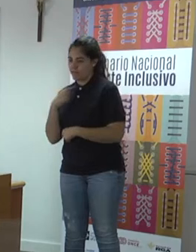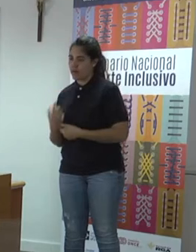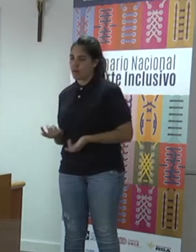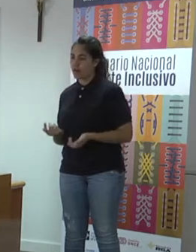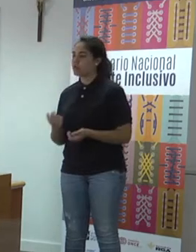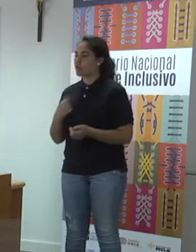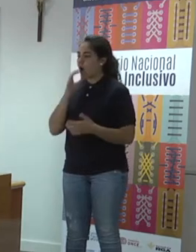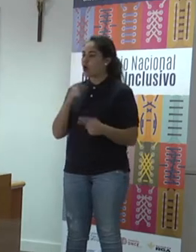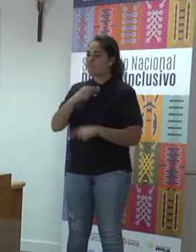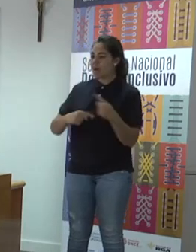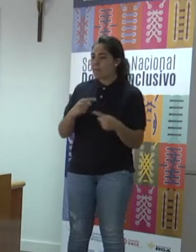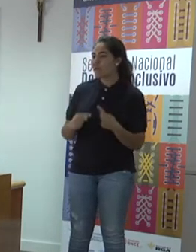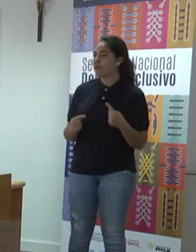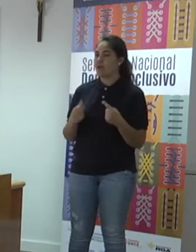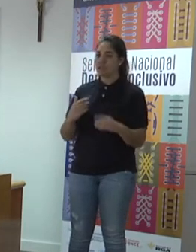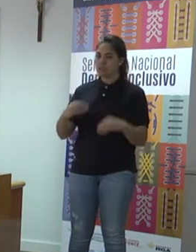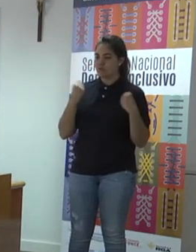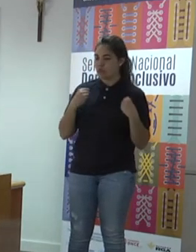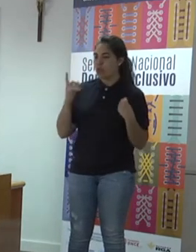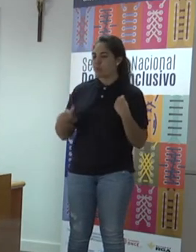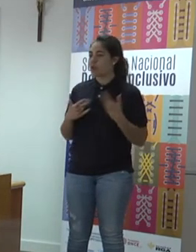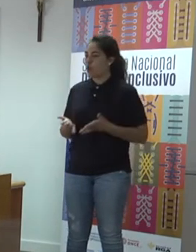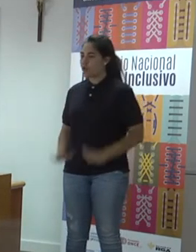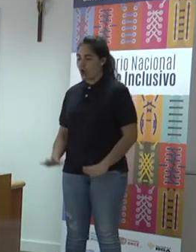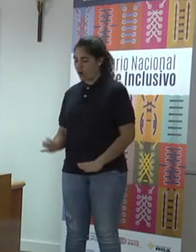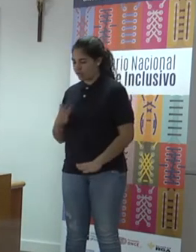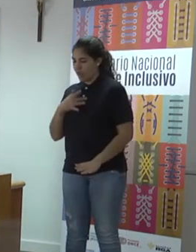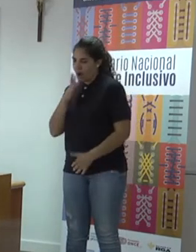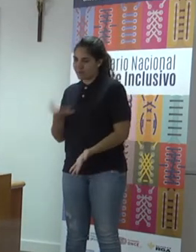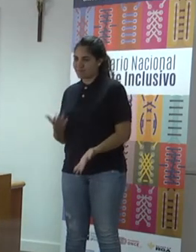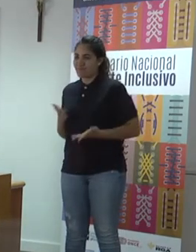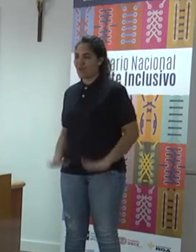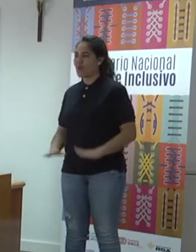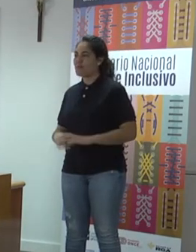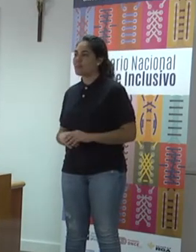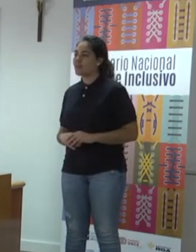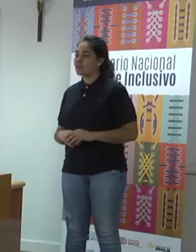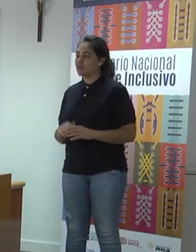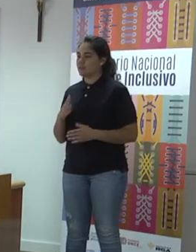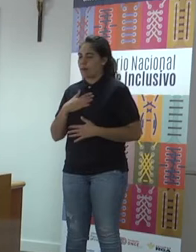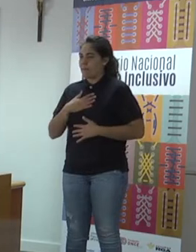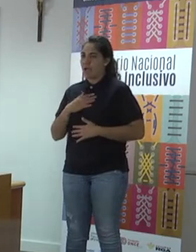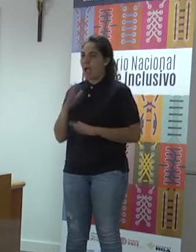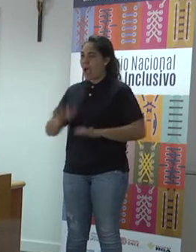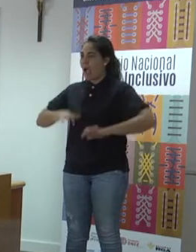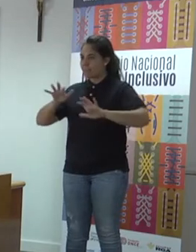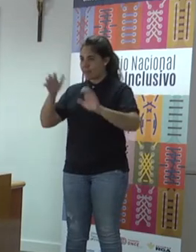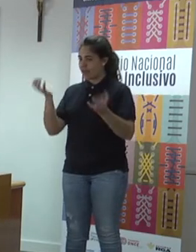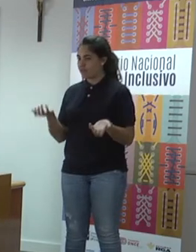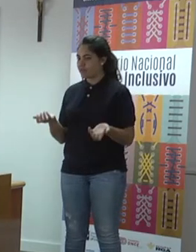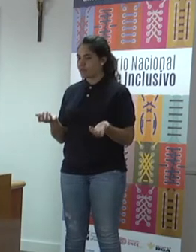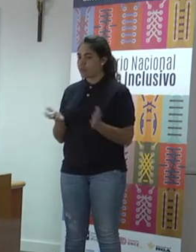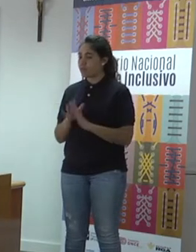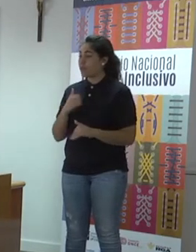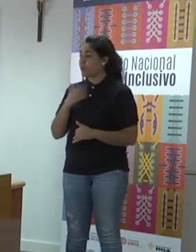disfrutando ahora de la familia, de un hijo que he tenido, y yo creo que eso es lo más importante, ¿no? El aprender, a mí, por ejemplo, me ayudó, sobre